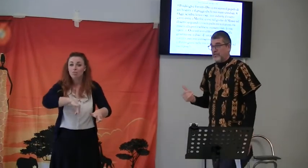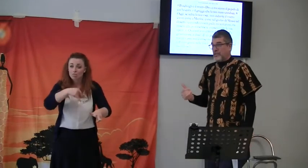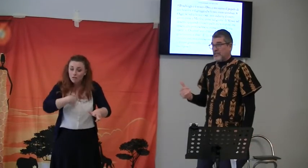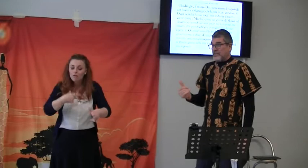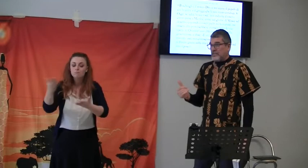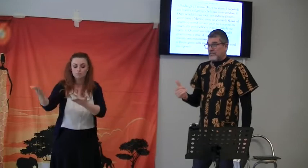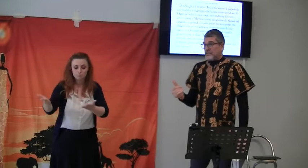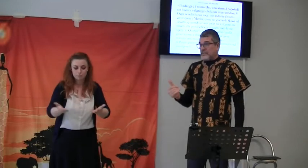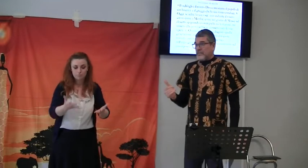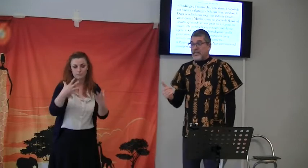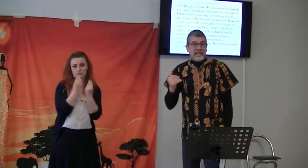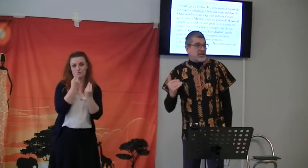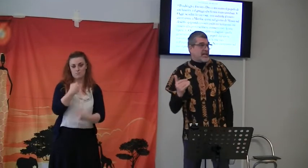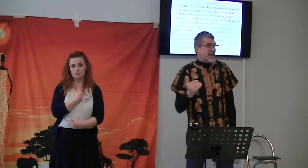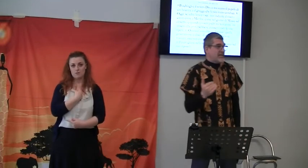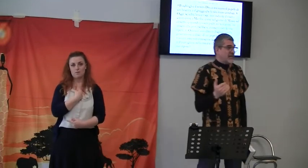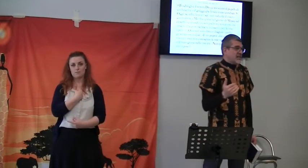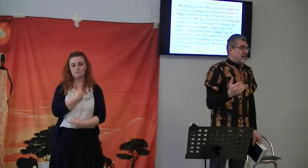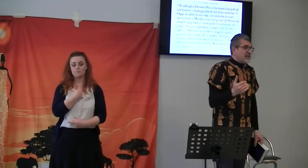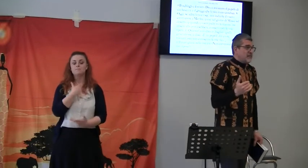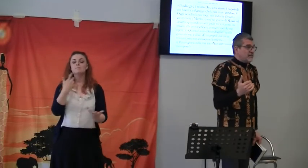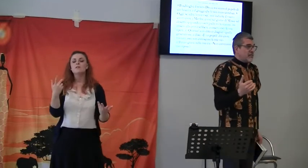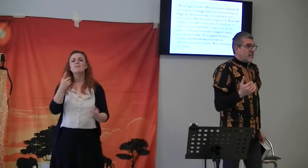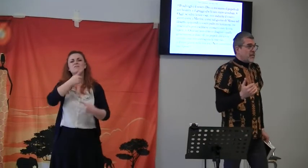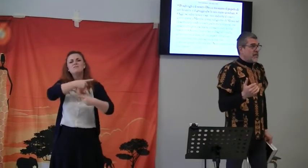però. Perché cercate